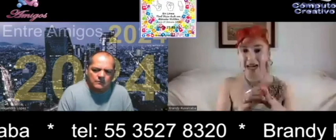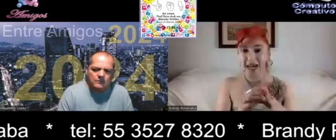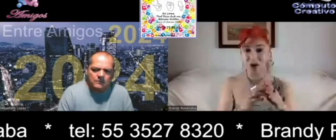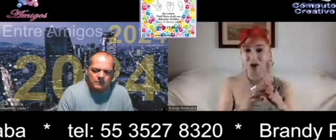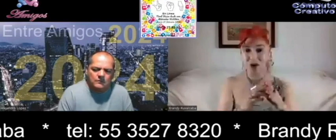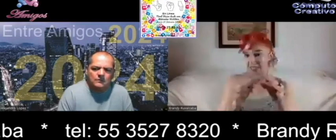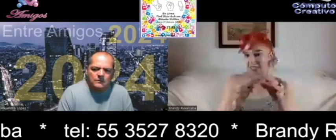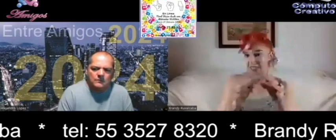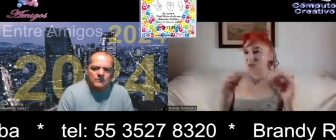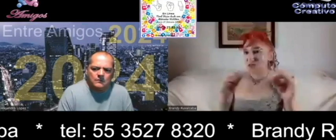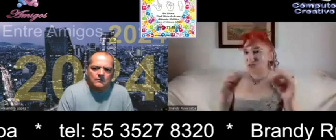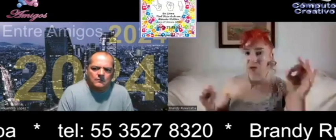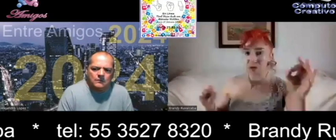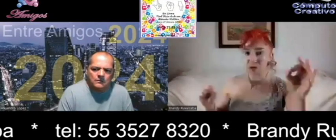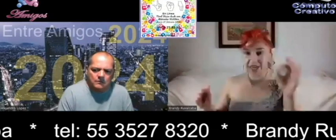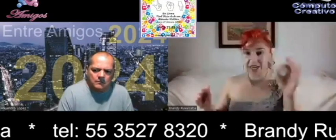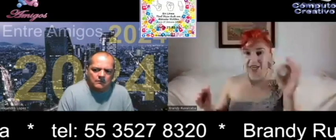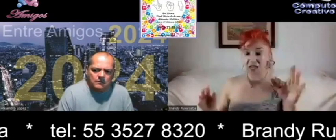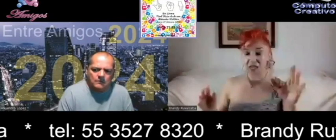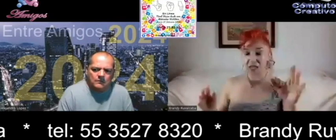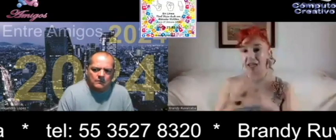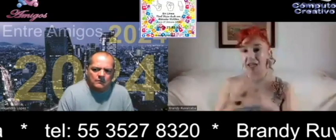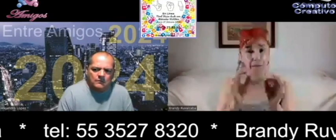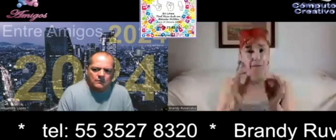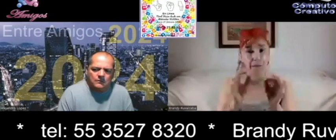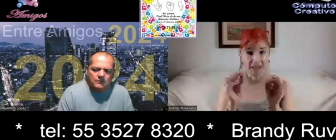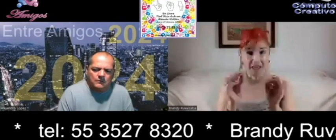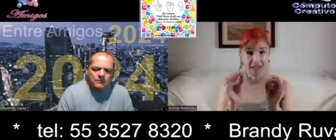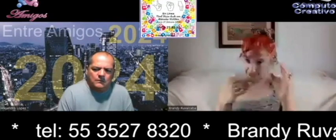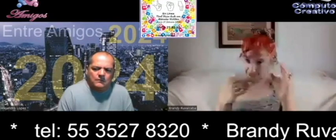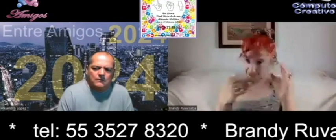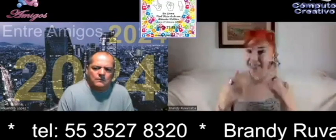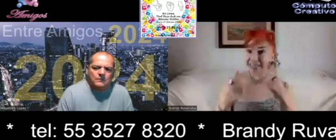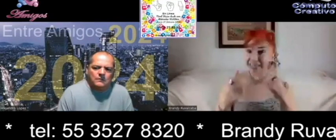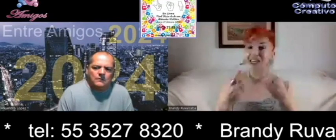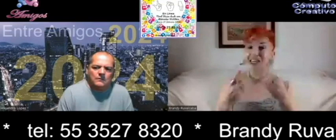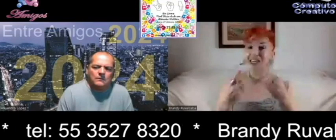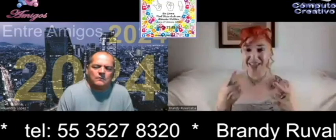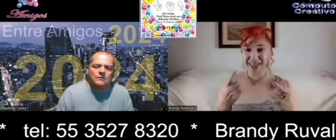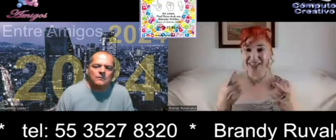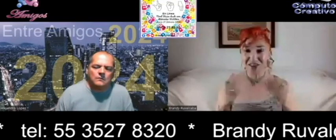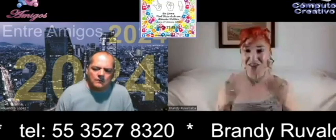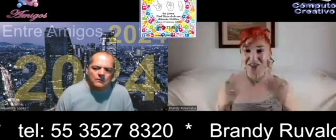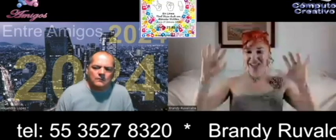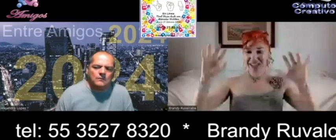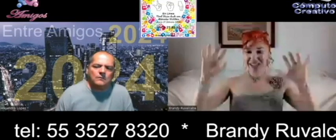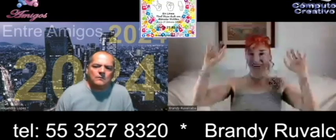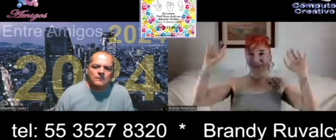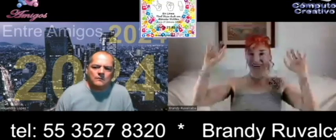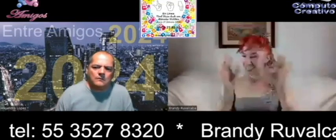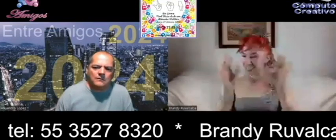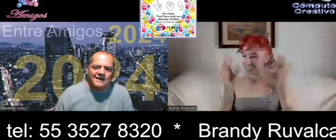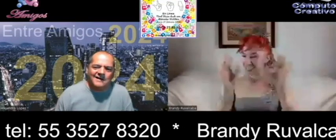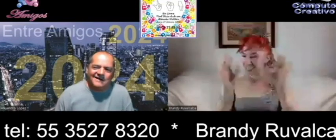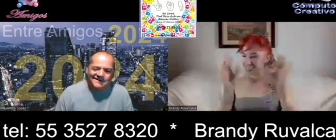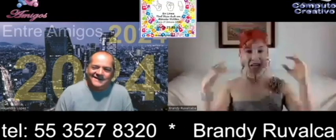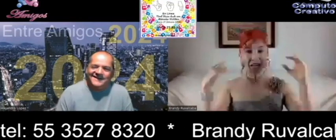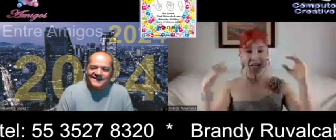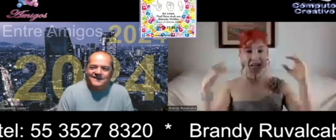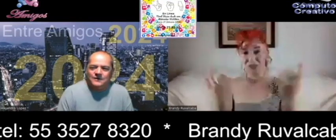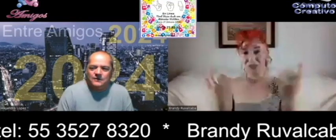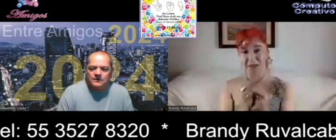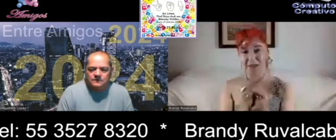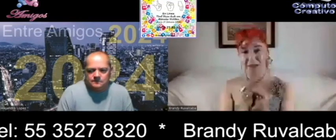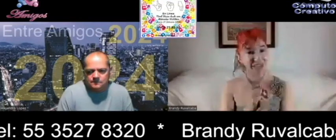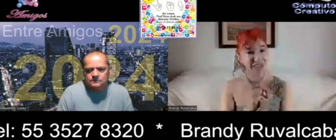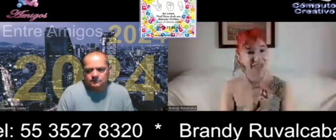otro lado, si acaso en la zona quechua de Perú. O sea, te empezarías a defender como gato boca arriba diciendo sí,